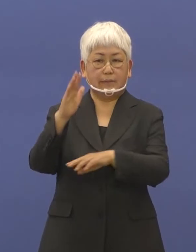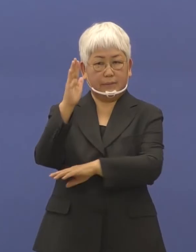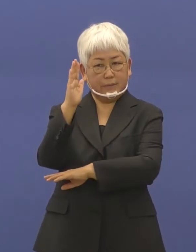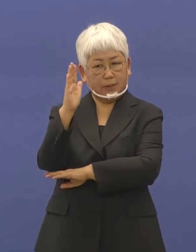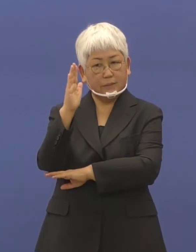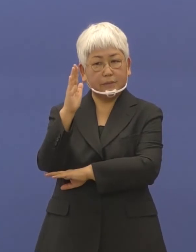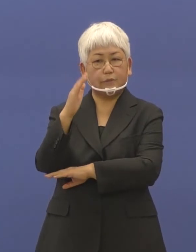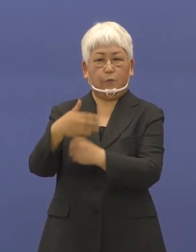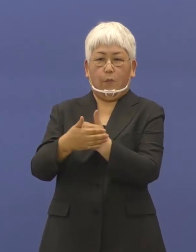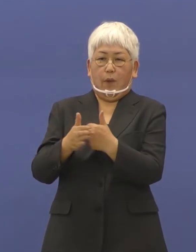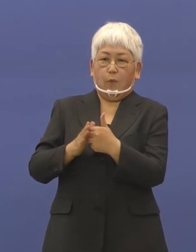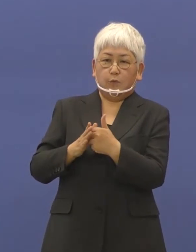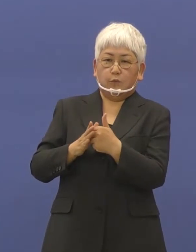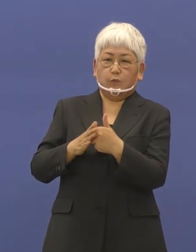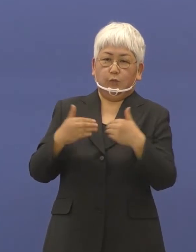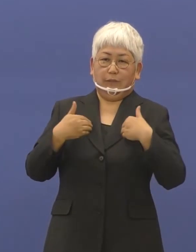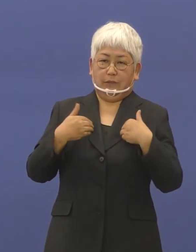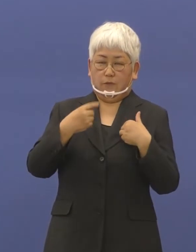ス